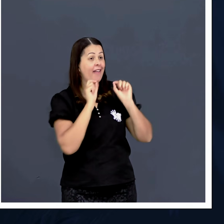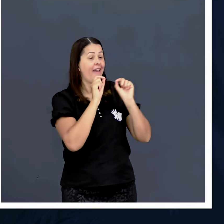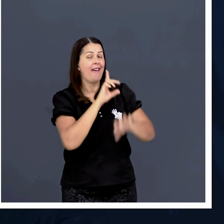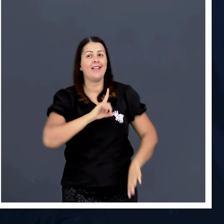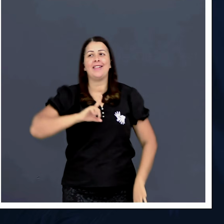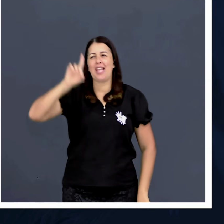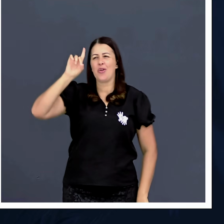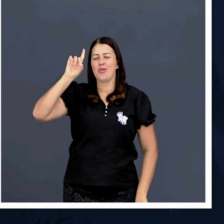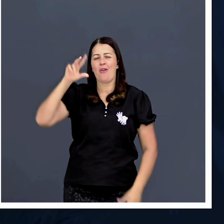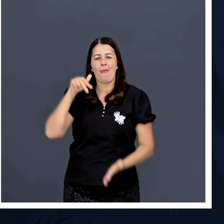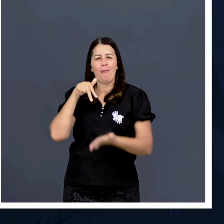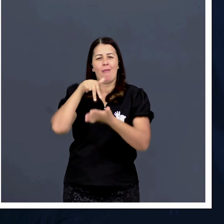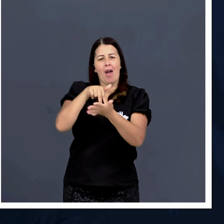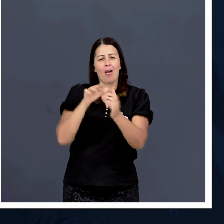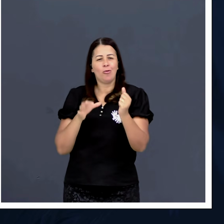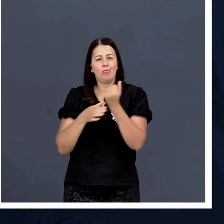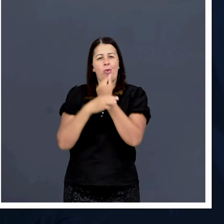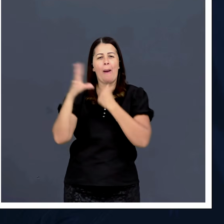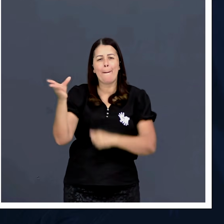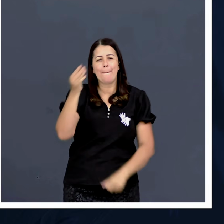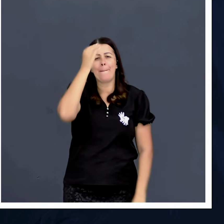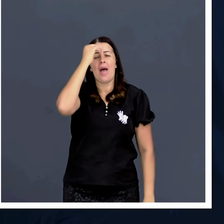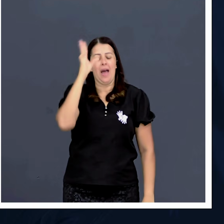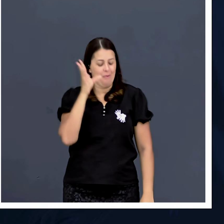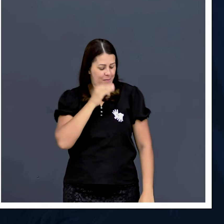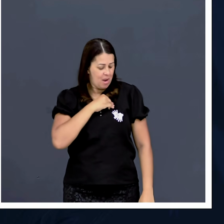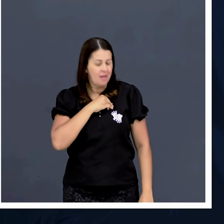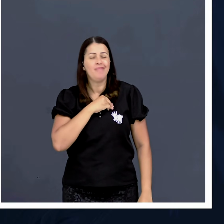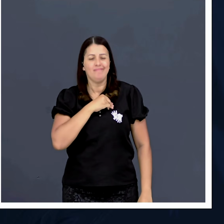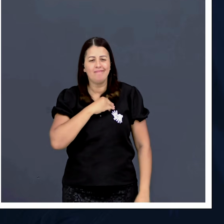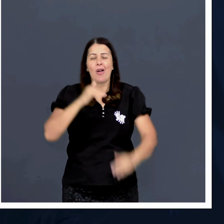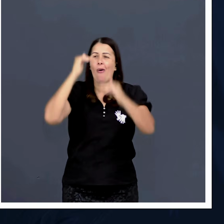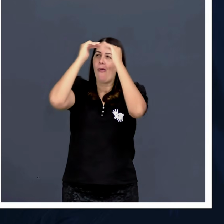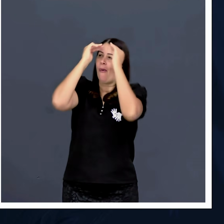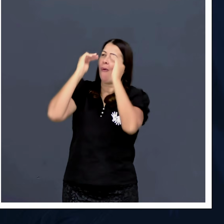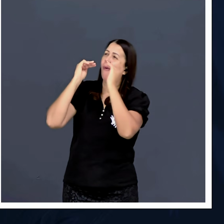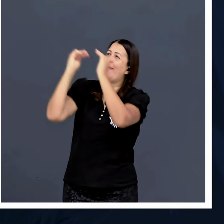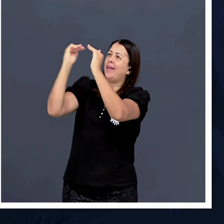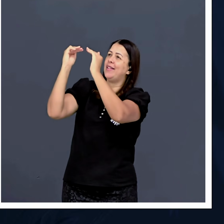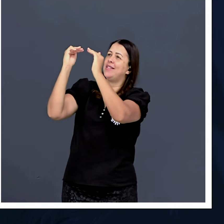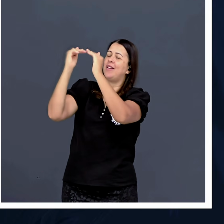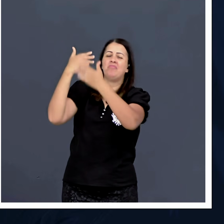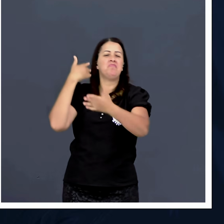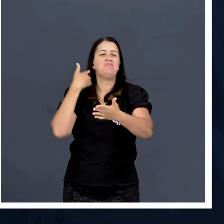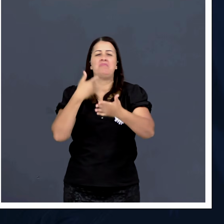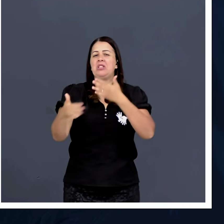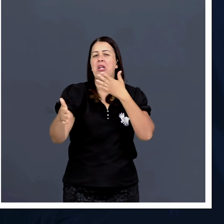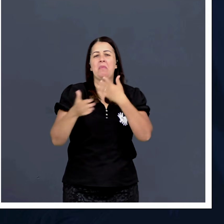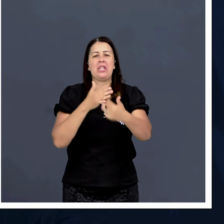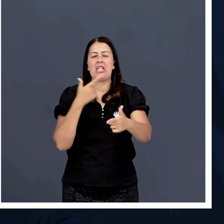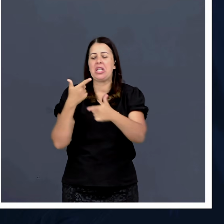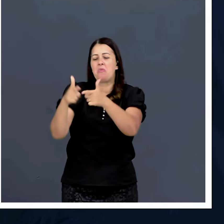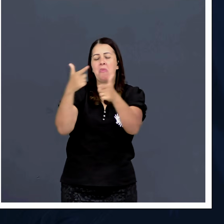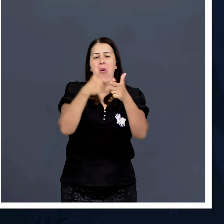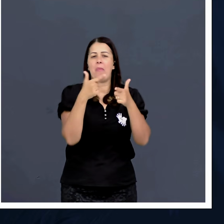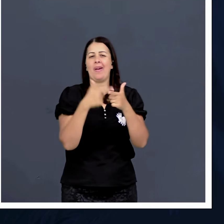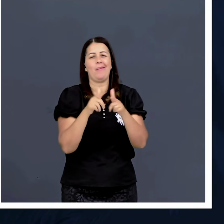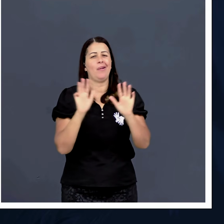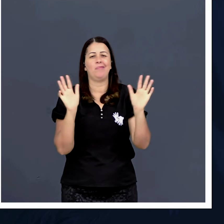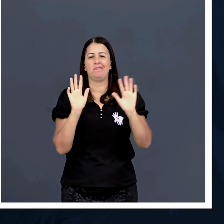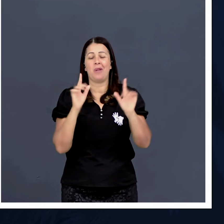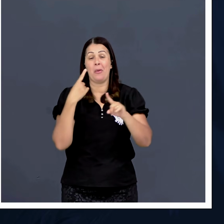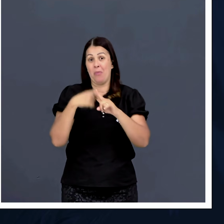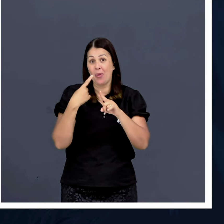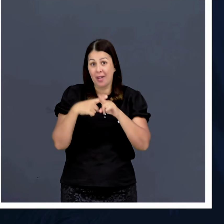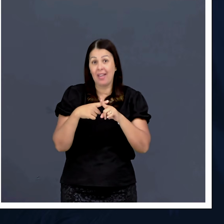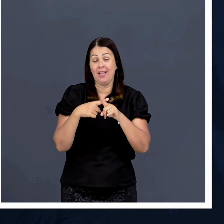é, firmado na nossa mente e no nosso coração, nós iremos cumprir a ordem, independente da dificuldade. Porque